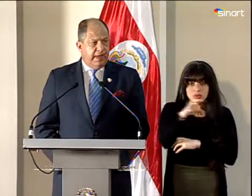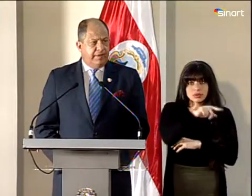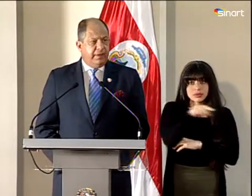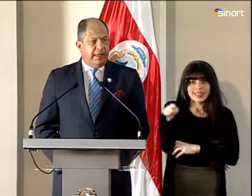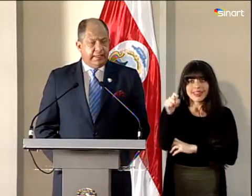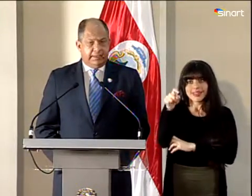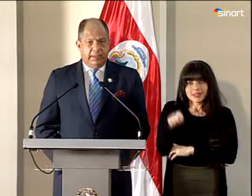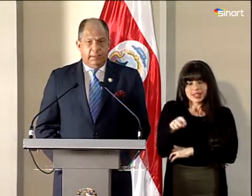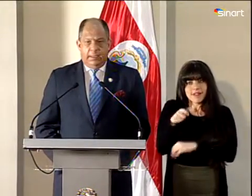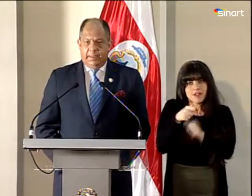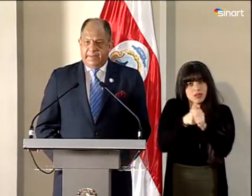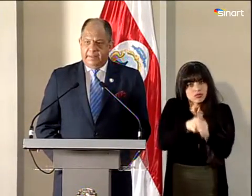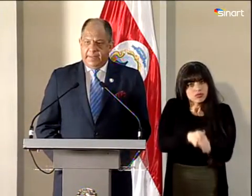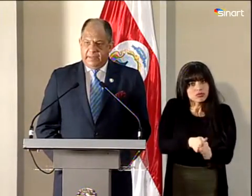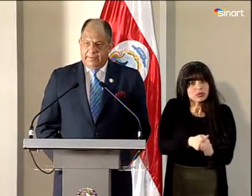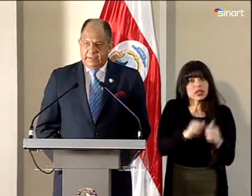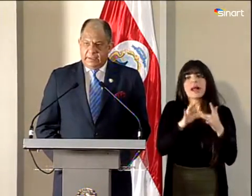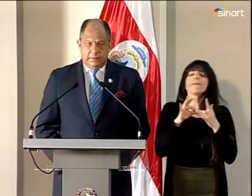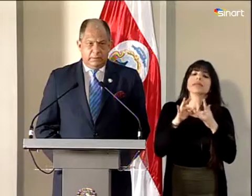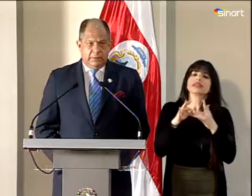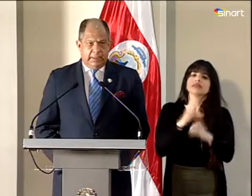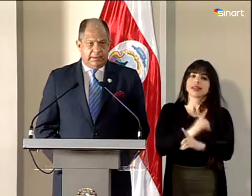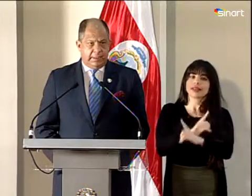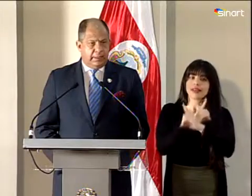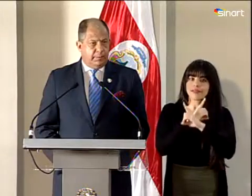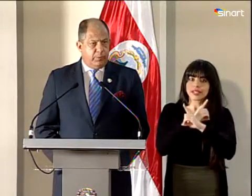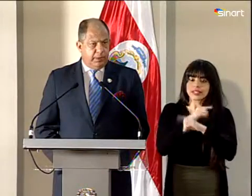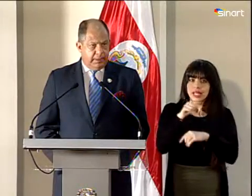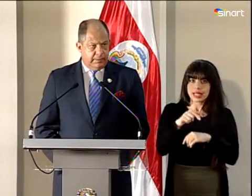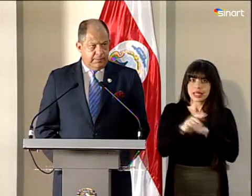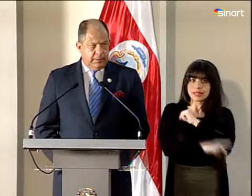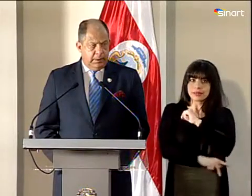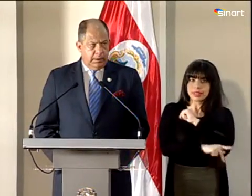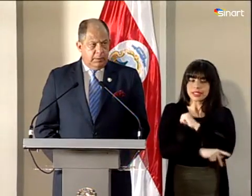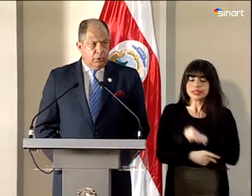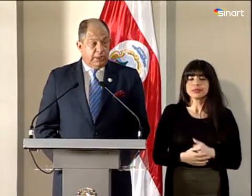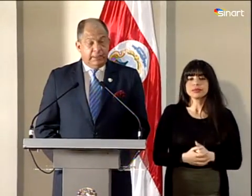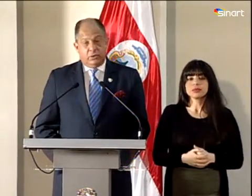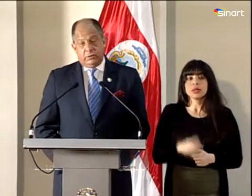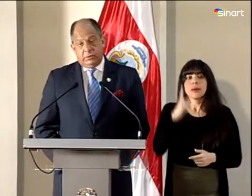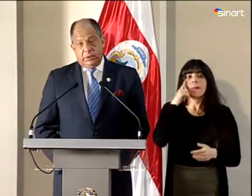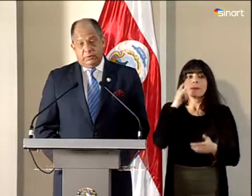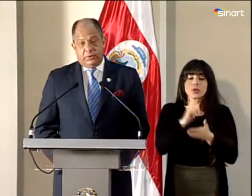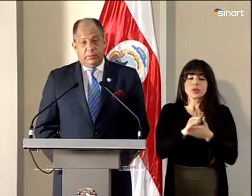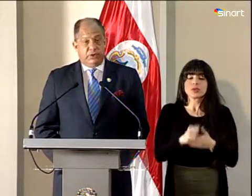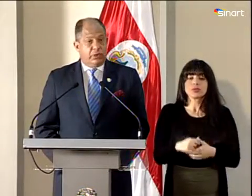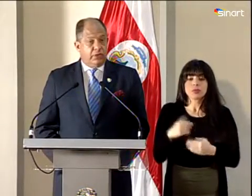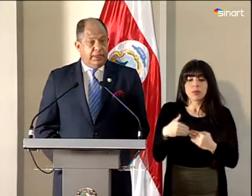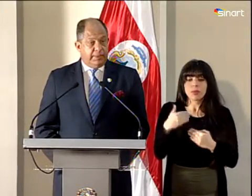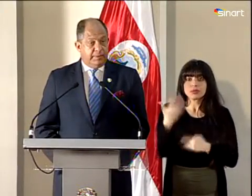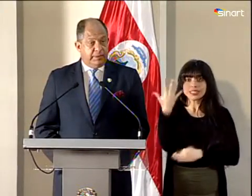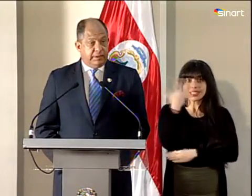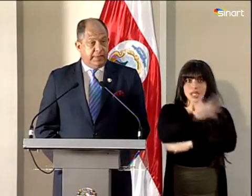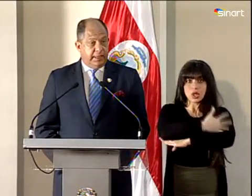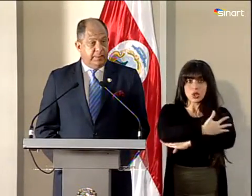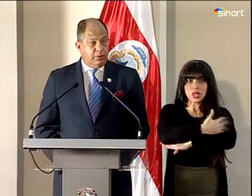debe afincarse la principal defensa de esta República. Por lo tanto, en los próximos 5